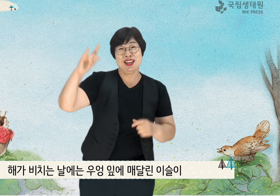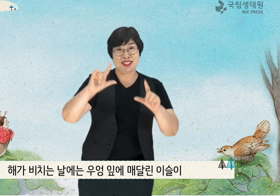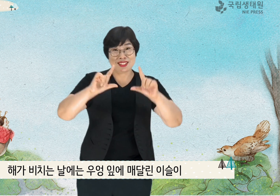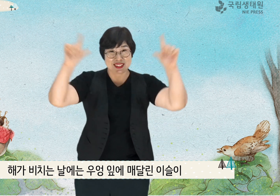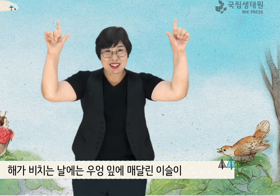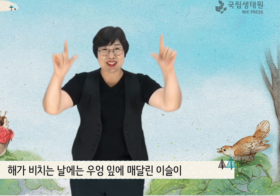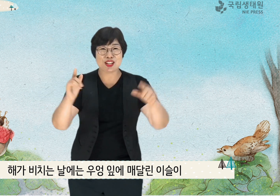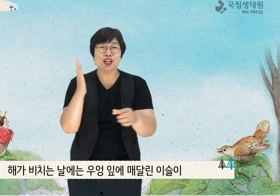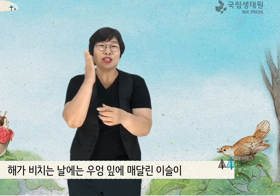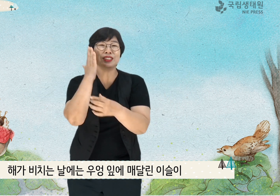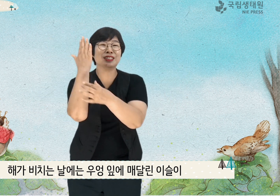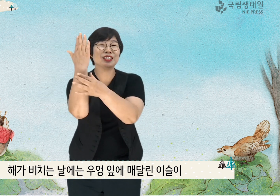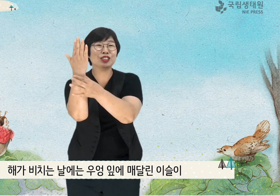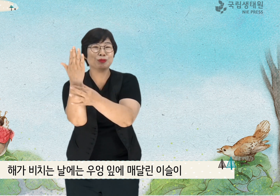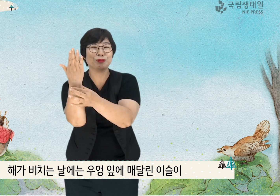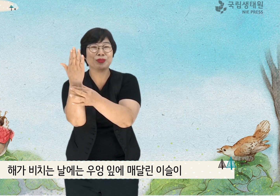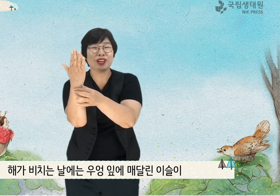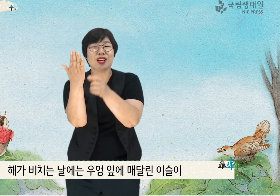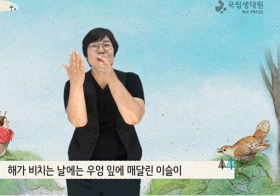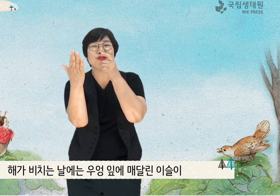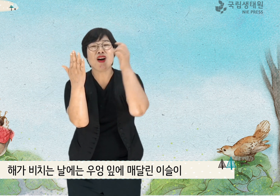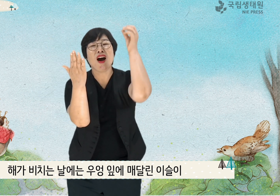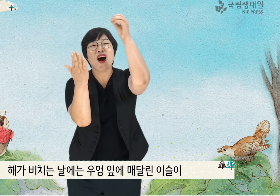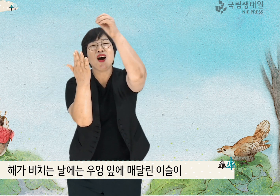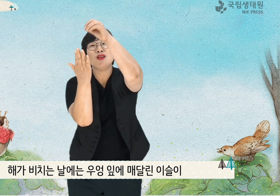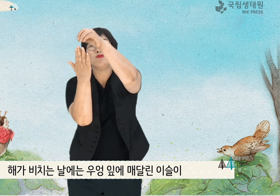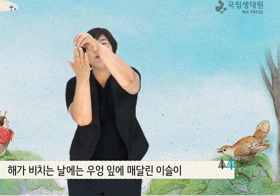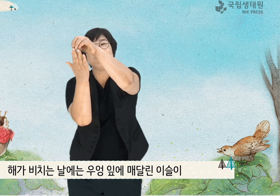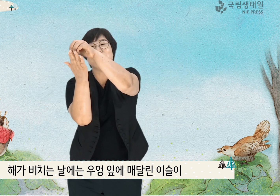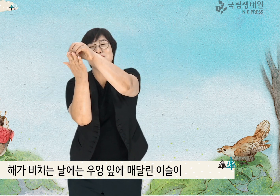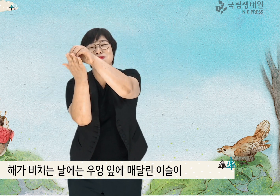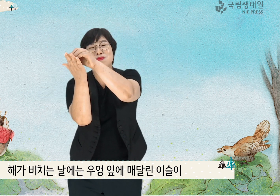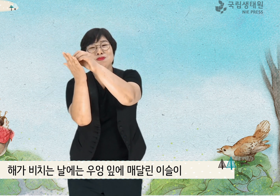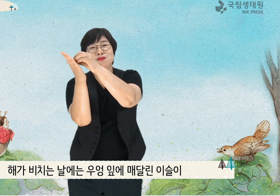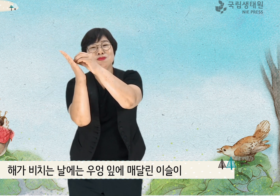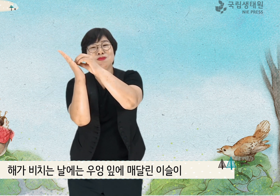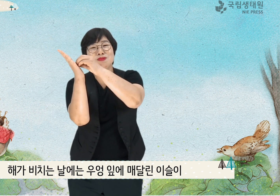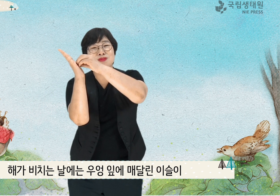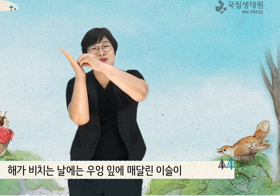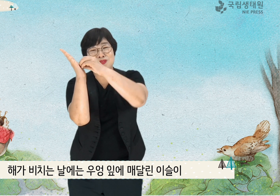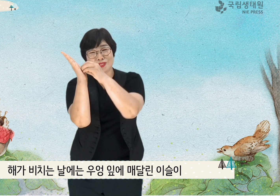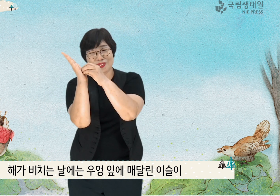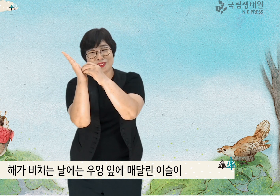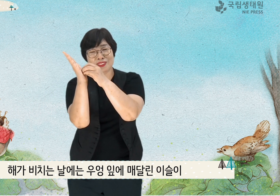해가 비치는 날에는 우엉잎에 매달린 이슬이